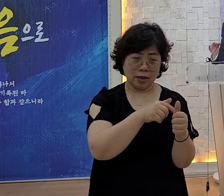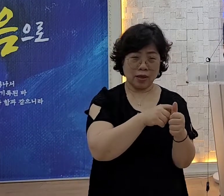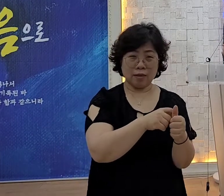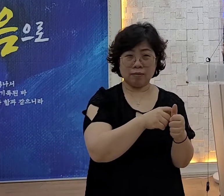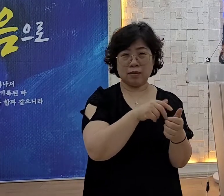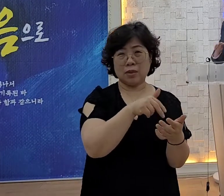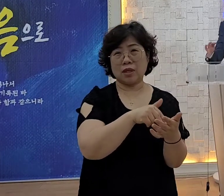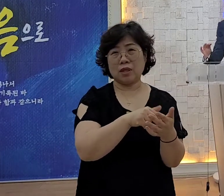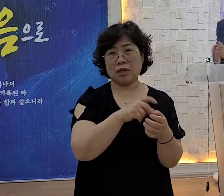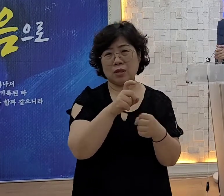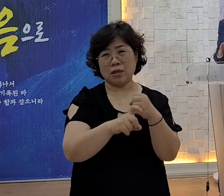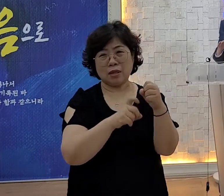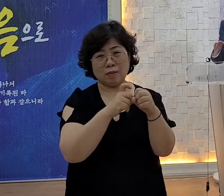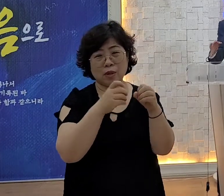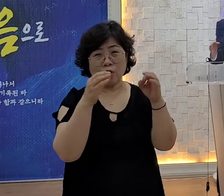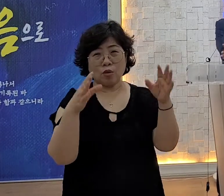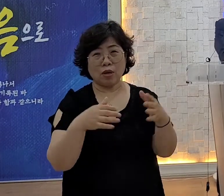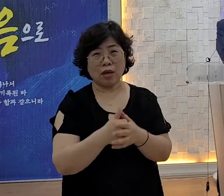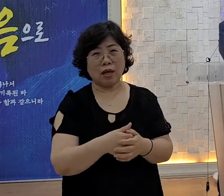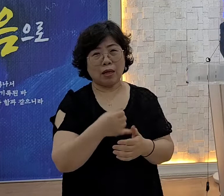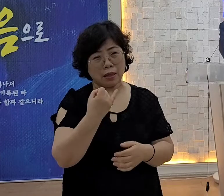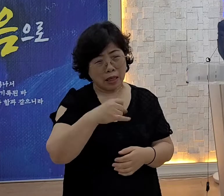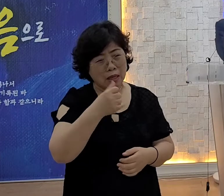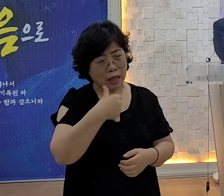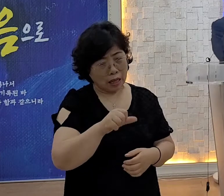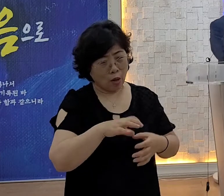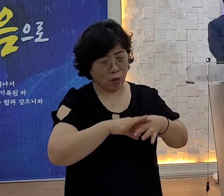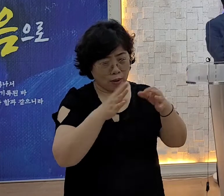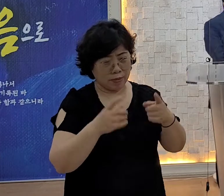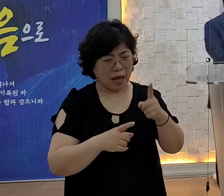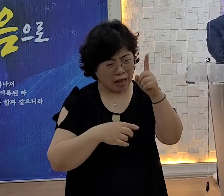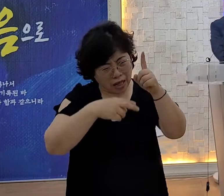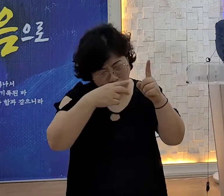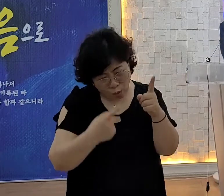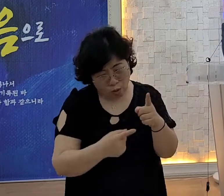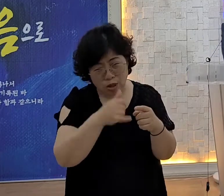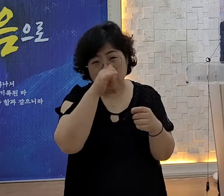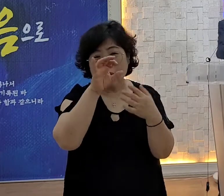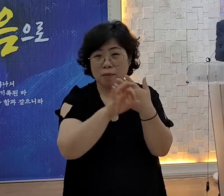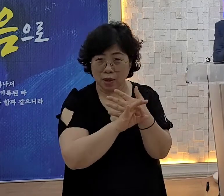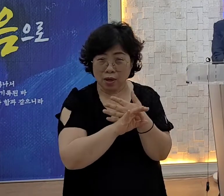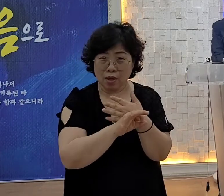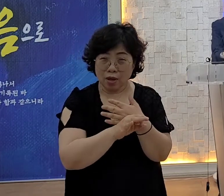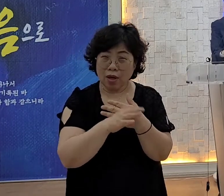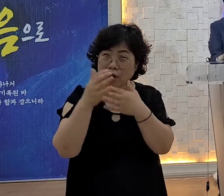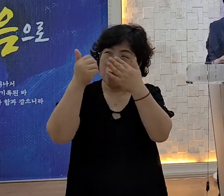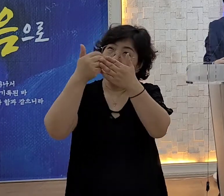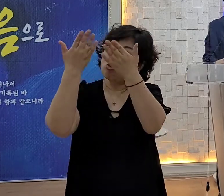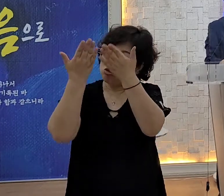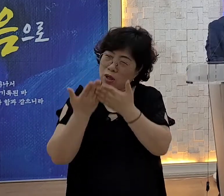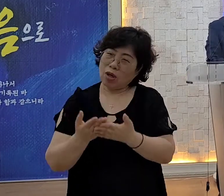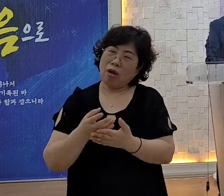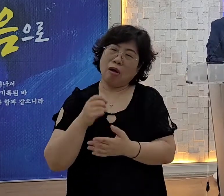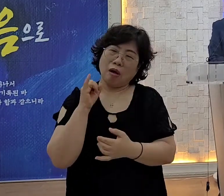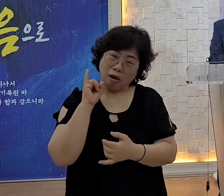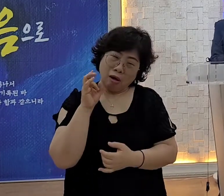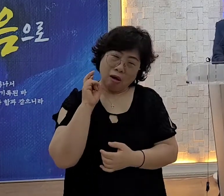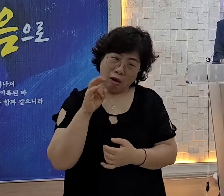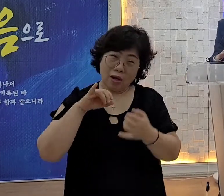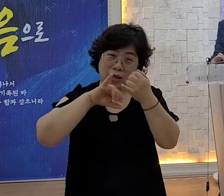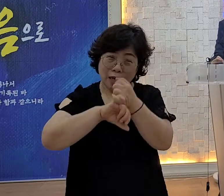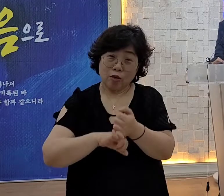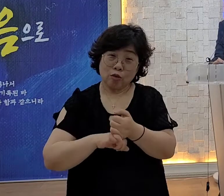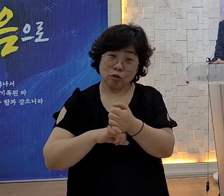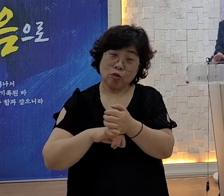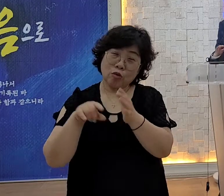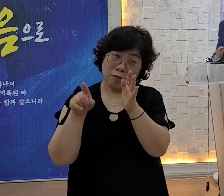10년 동안 뭐 다른 애라도 하나씩 뭐 딸이라도 주든지 했으면 하나님께서 이렇게 순풍순풍 이야 나이가 많은데도 잘